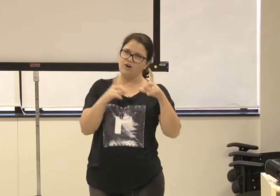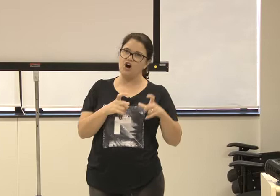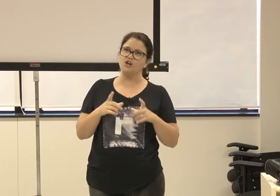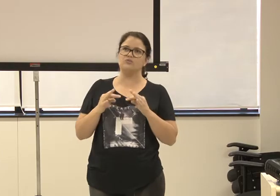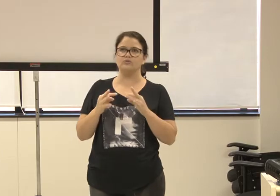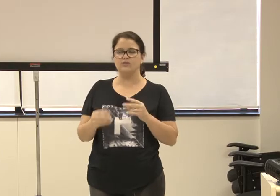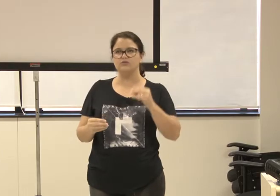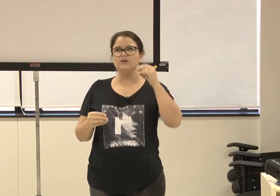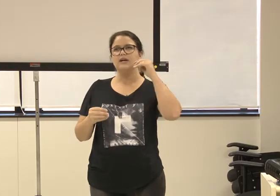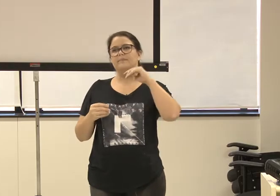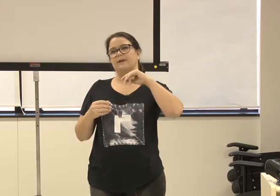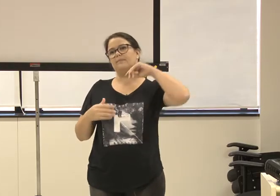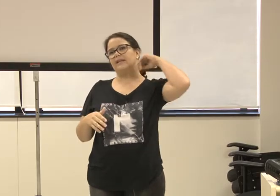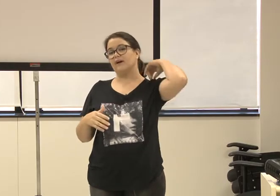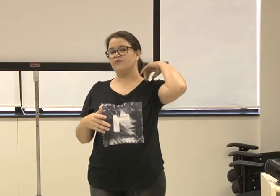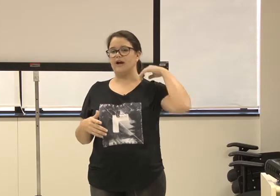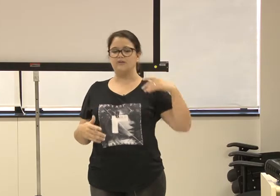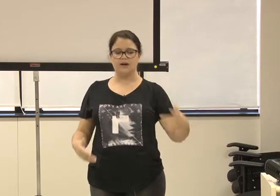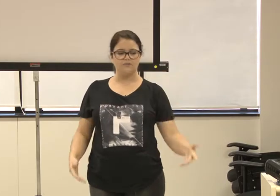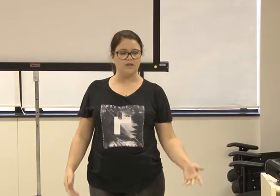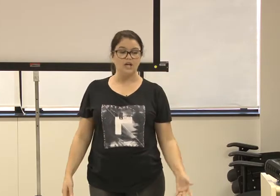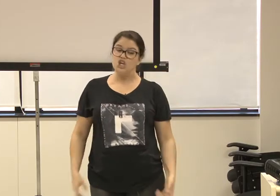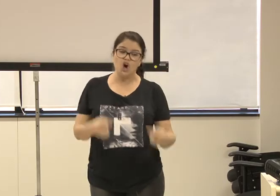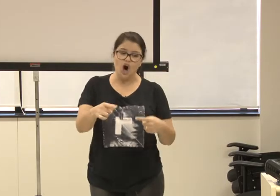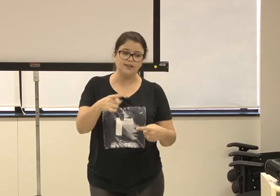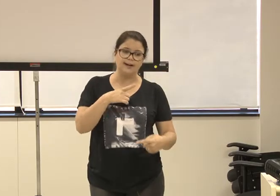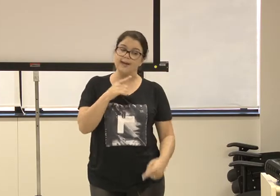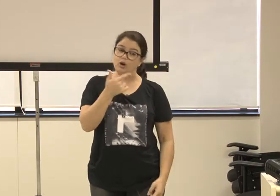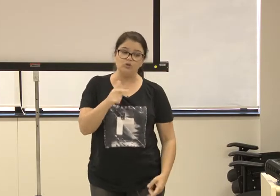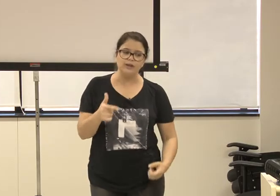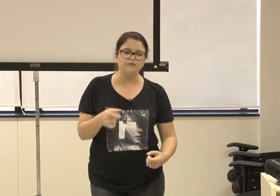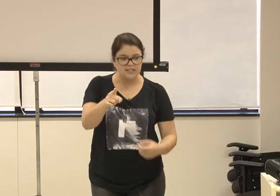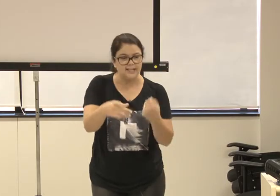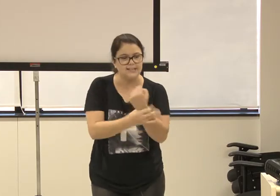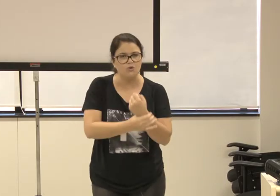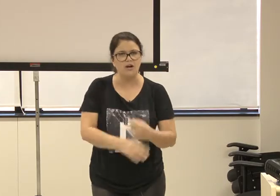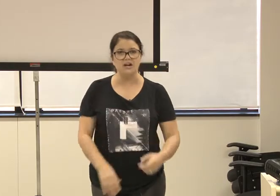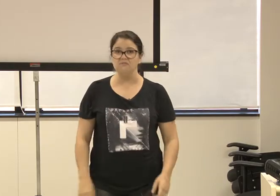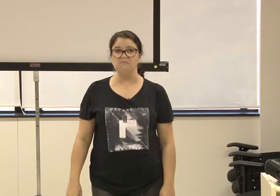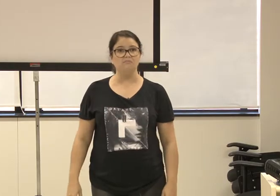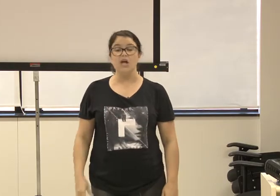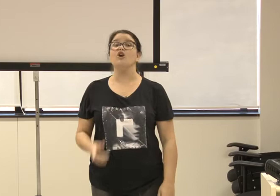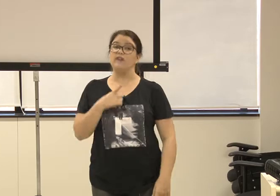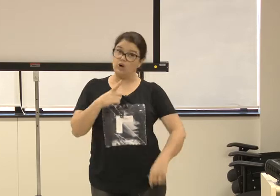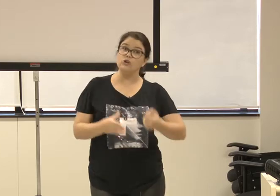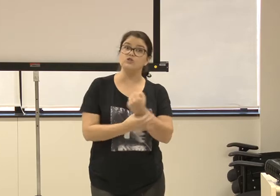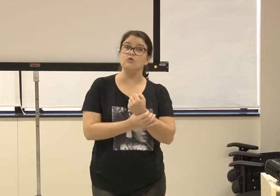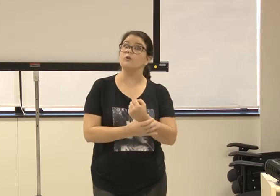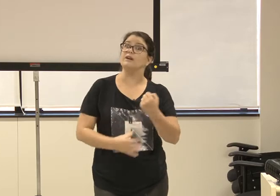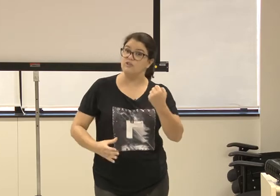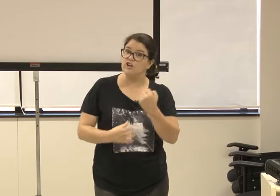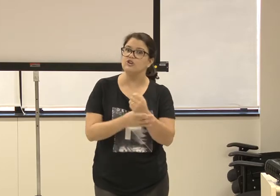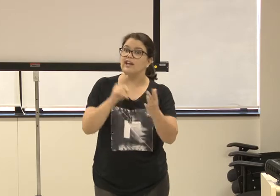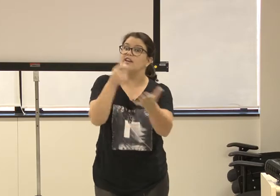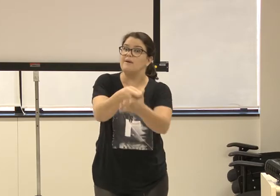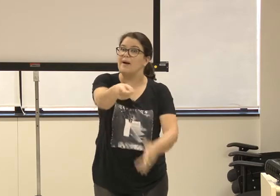foto, tudo, pra mandar. Aí eu falei, e outra, você tem seguro? Eu falei, eu tenho seguro, mas eu vou acionar e quem vai pagar é